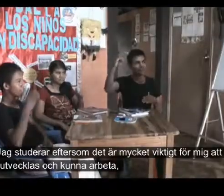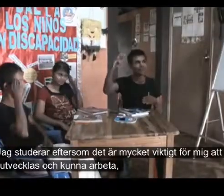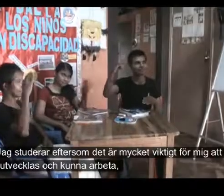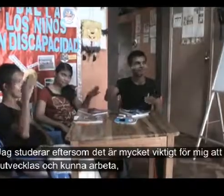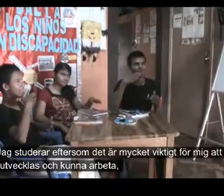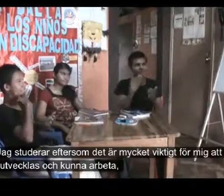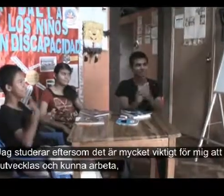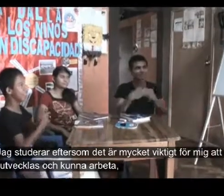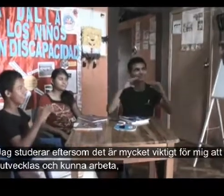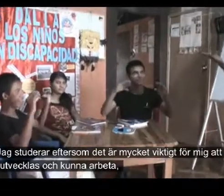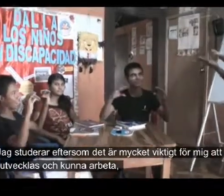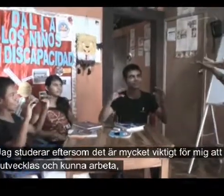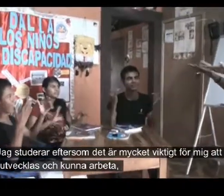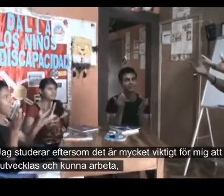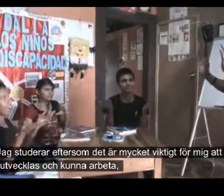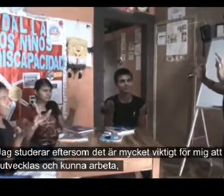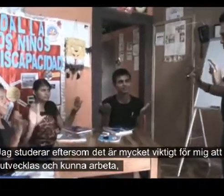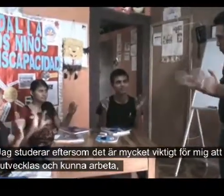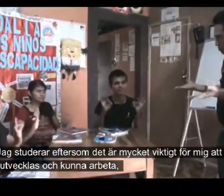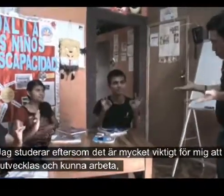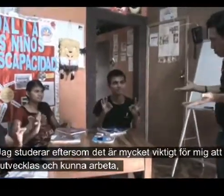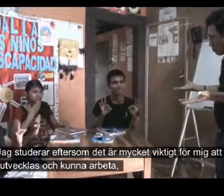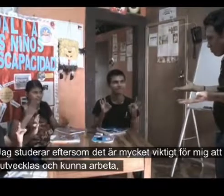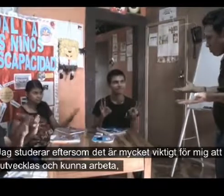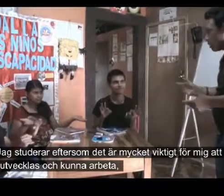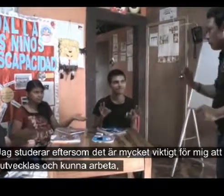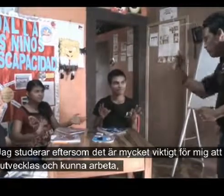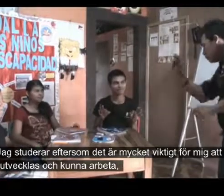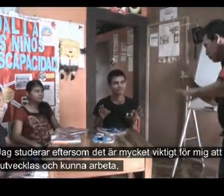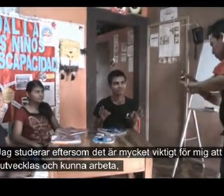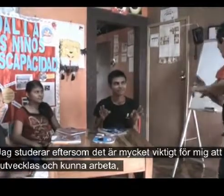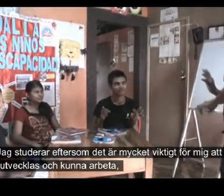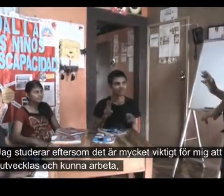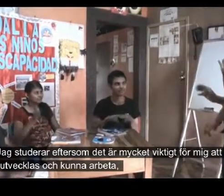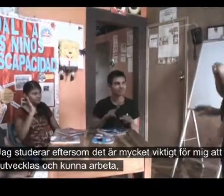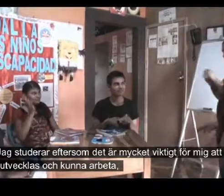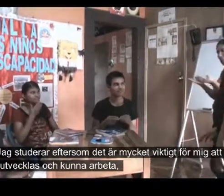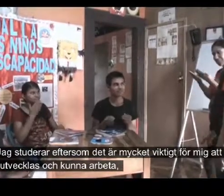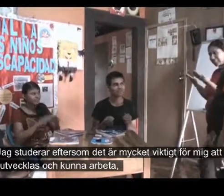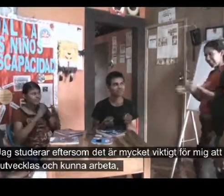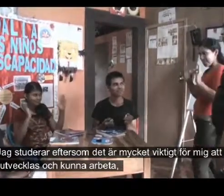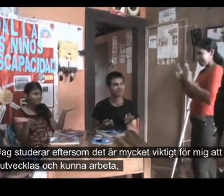Estudio porque es muy importante para mí, para poder desarrollarme y poder trabajar.